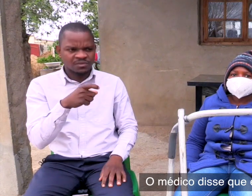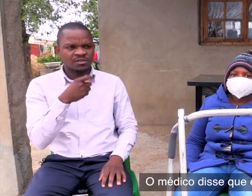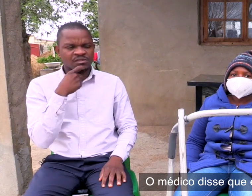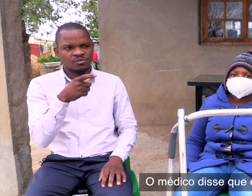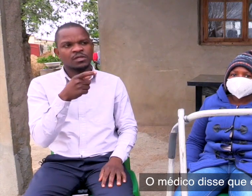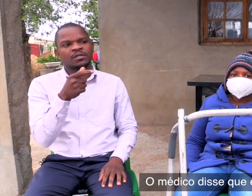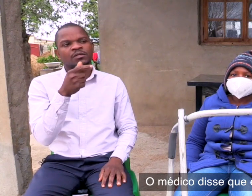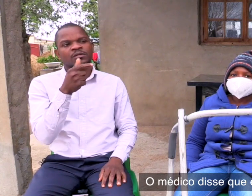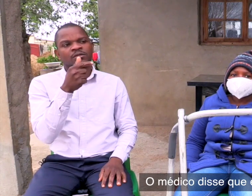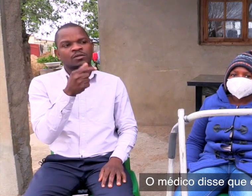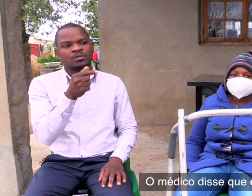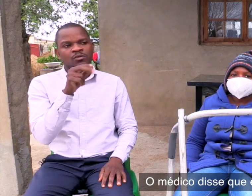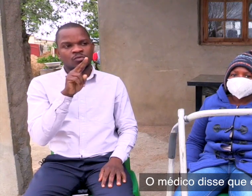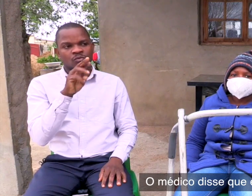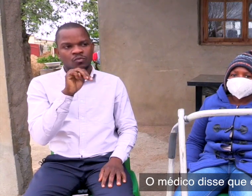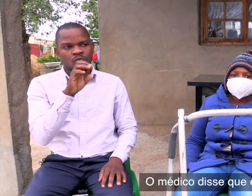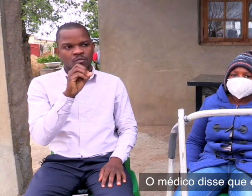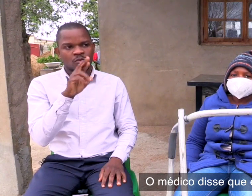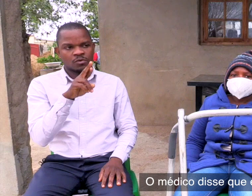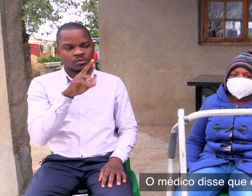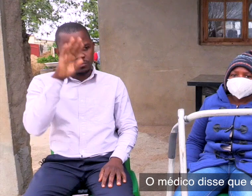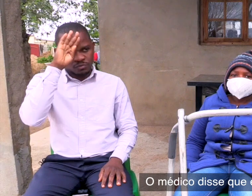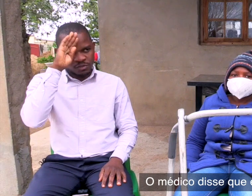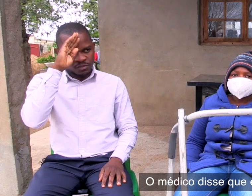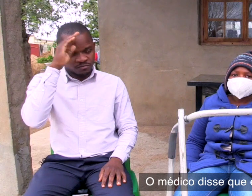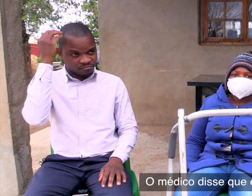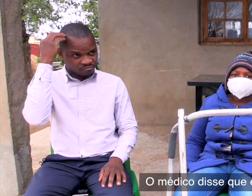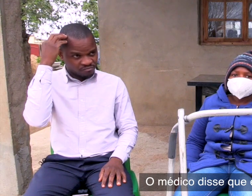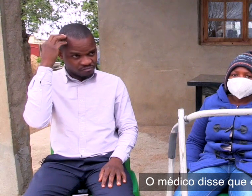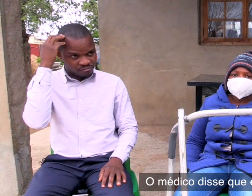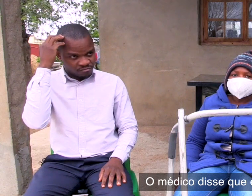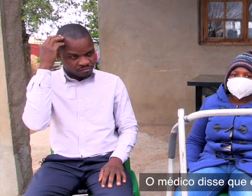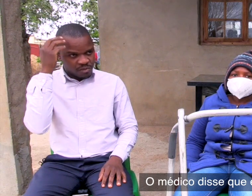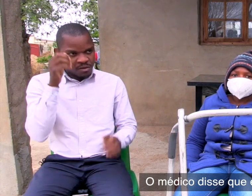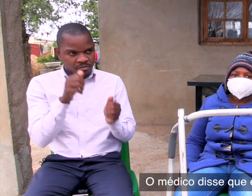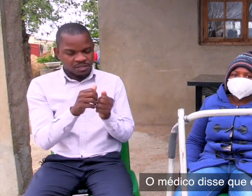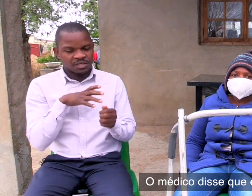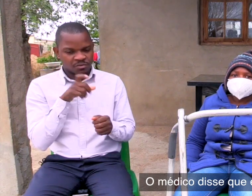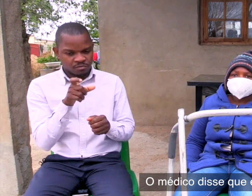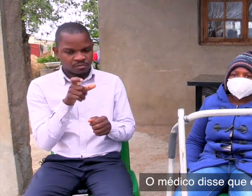de cabeça. Em inglês é branchuma.